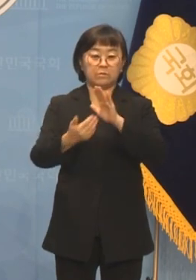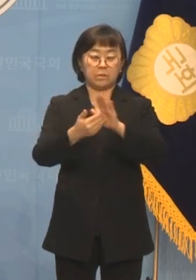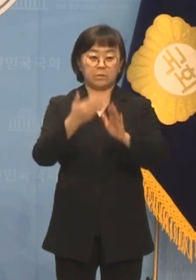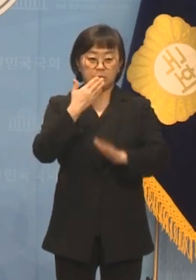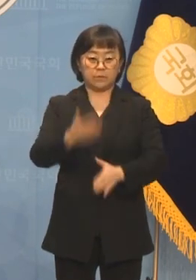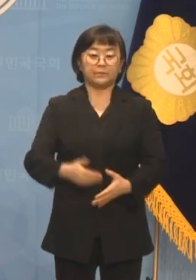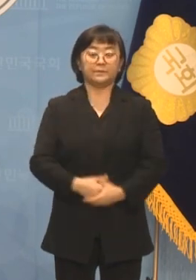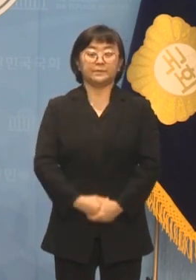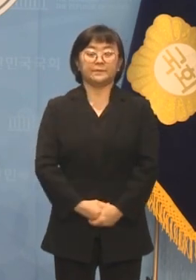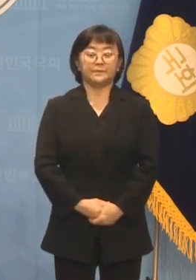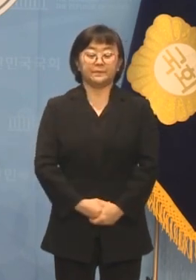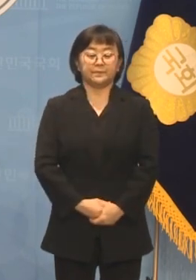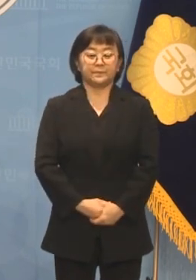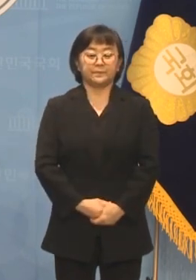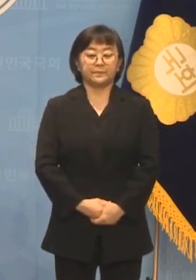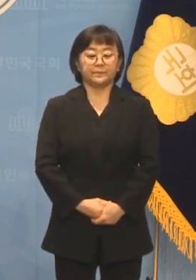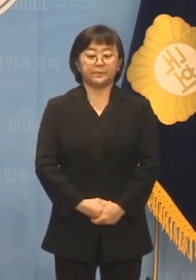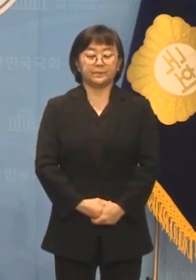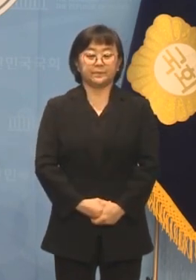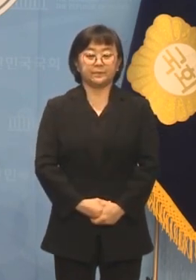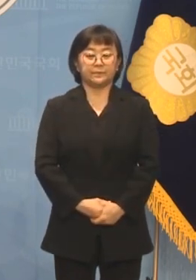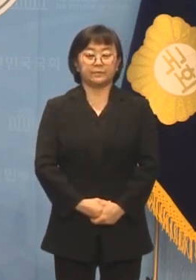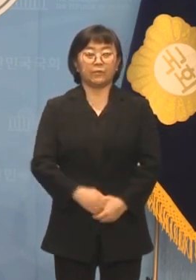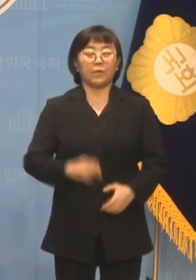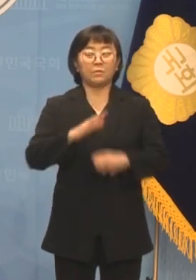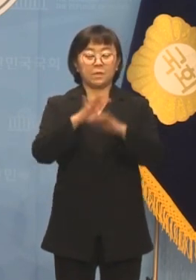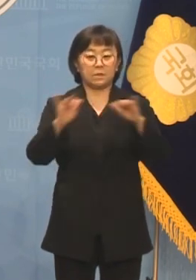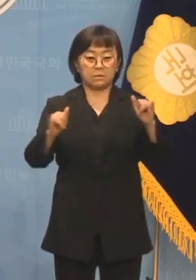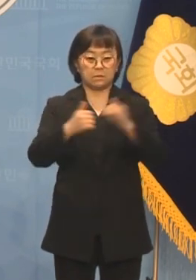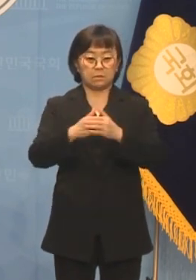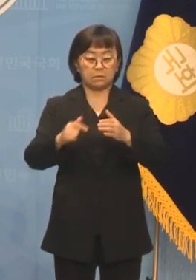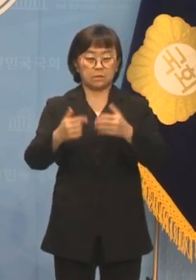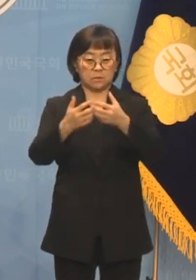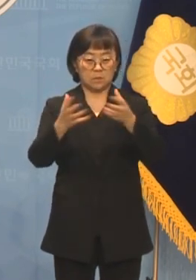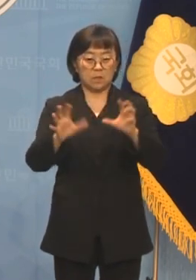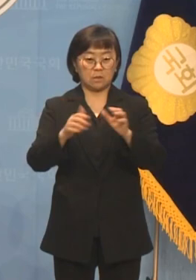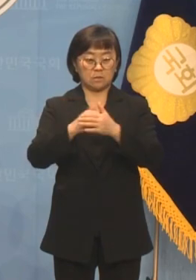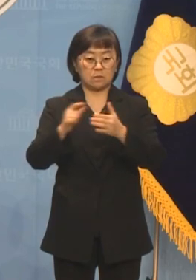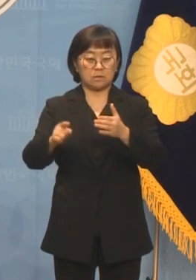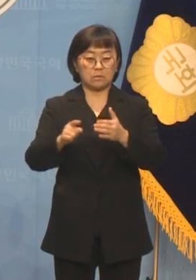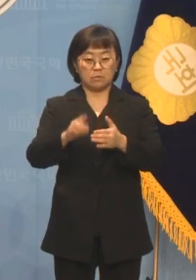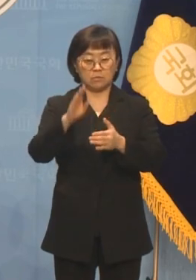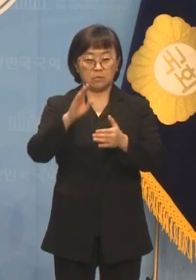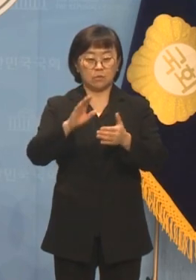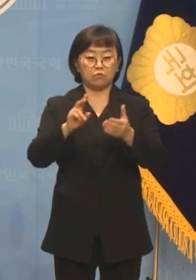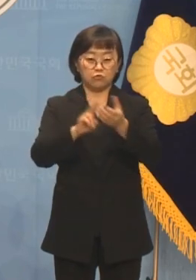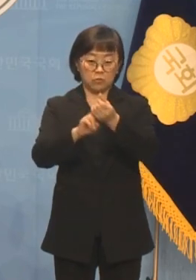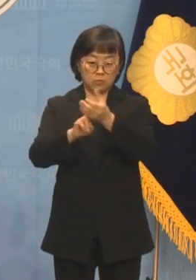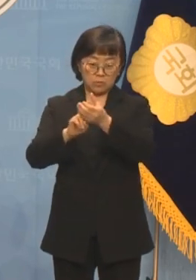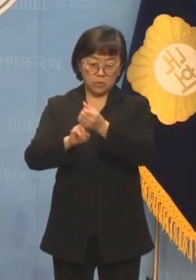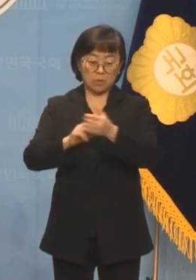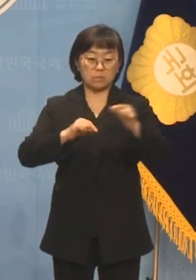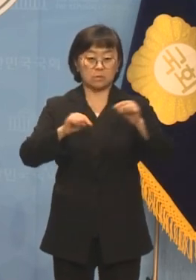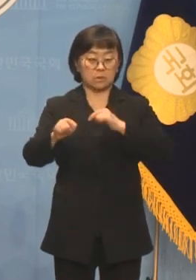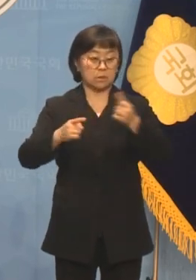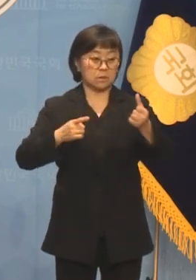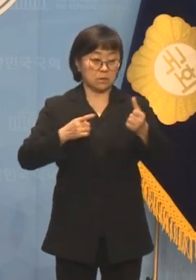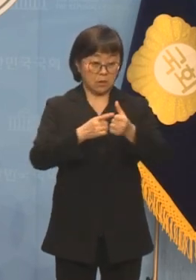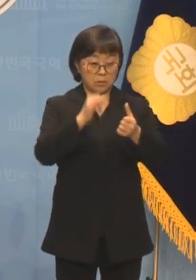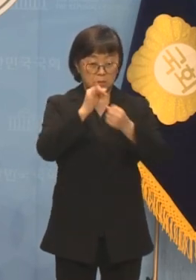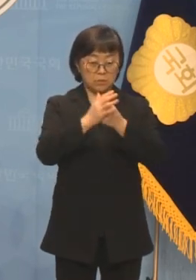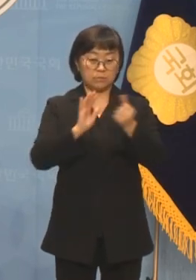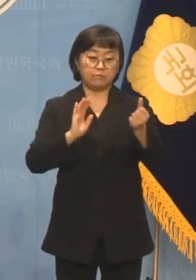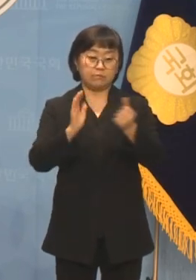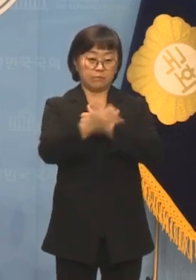수도 있었습니다. 피의자 신상, 당적, 변명문을 감추며 정치 테러범을 사고동을